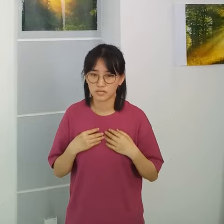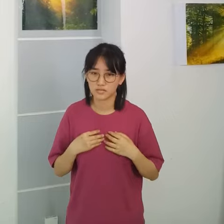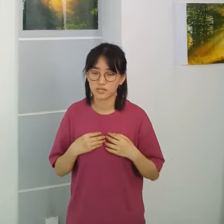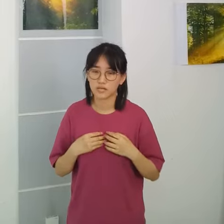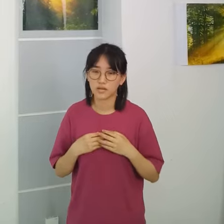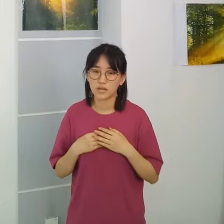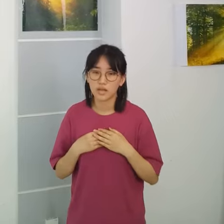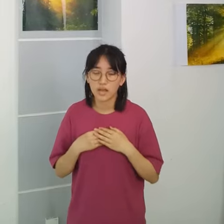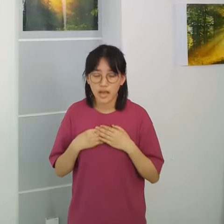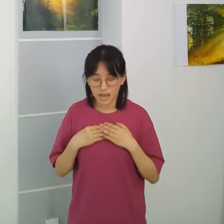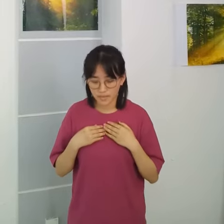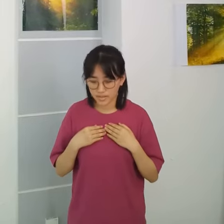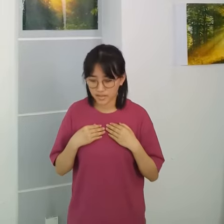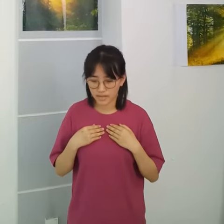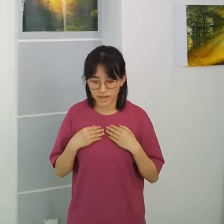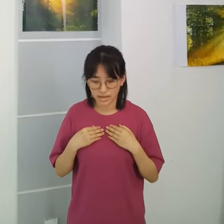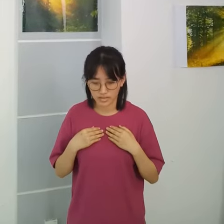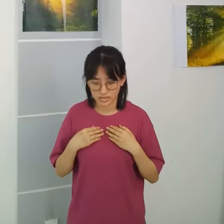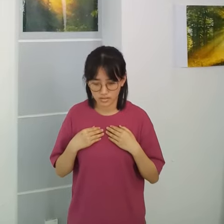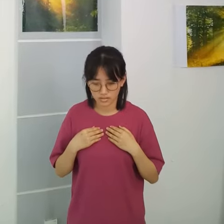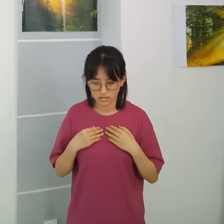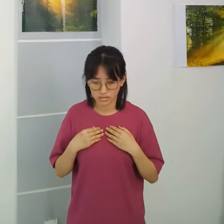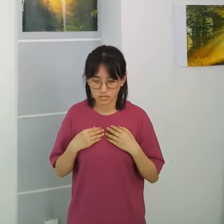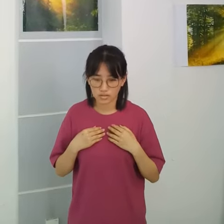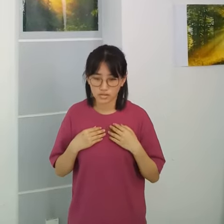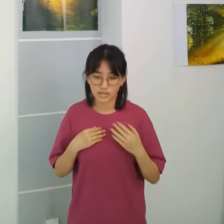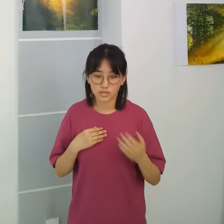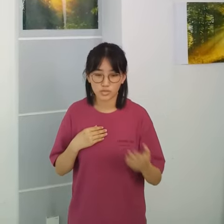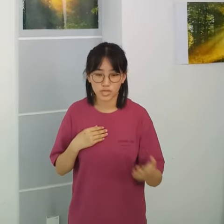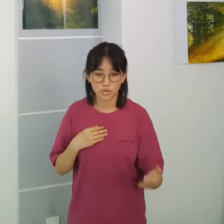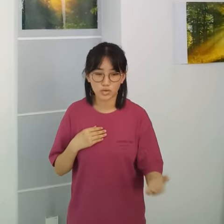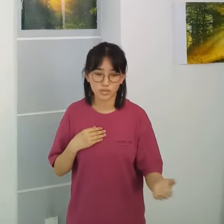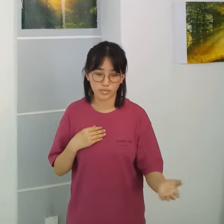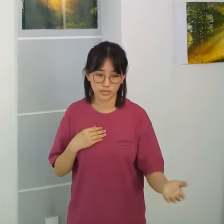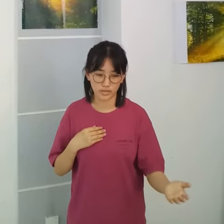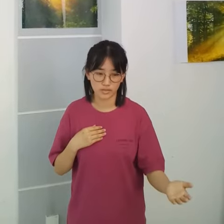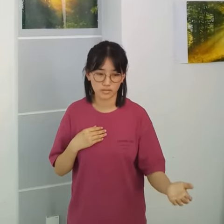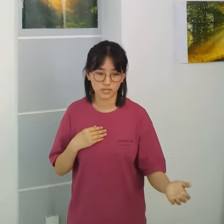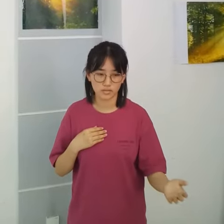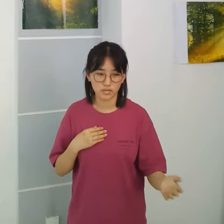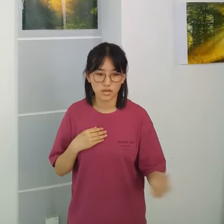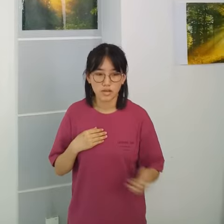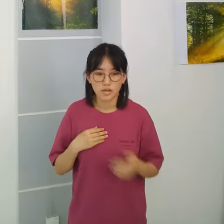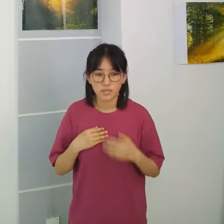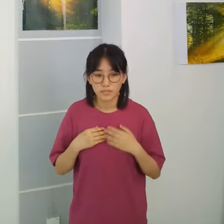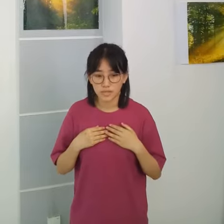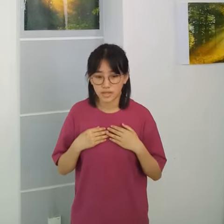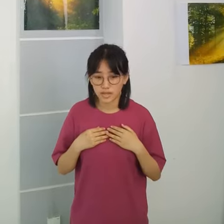А мне говорят, нету такой любви. Мне говорят,